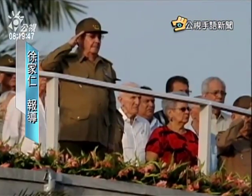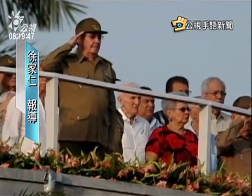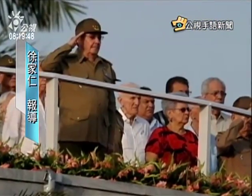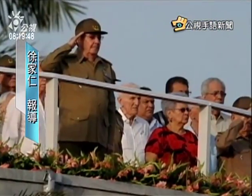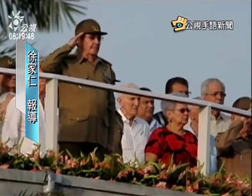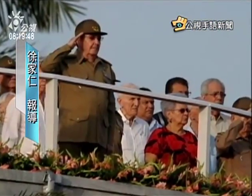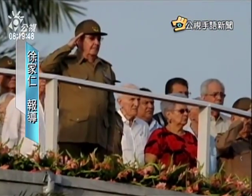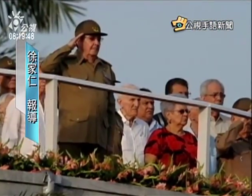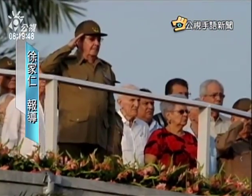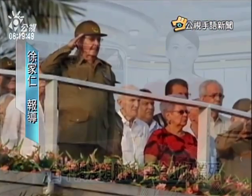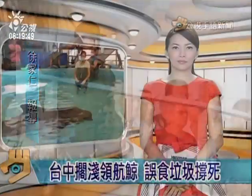道。